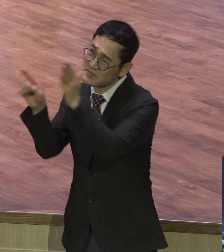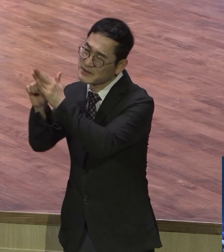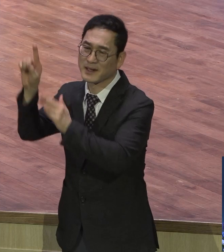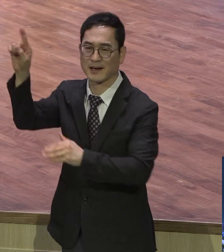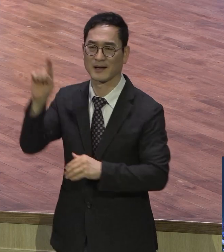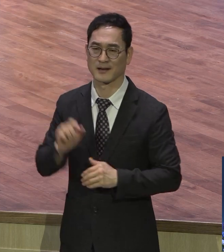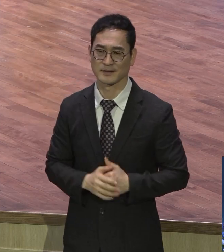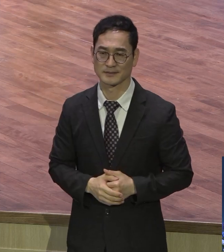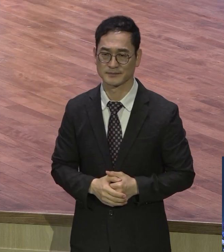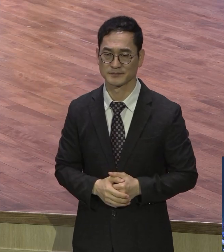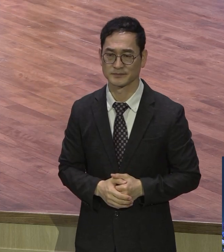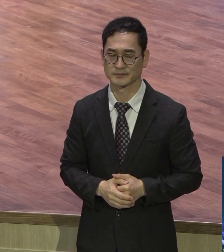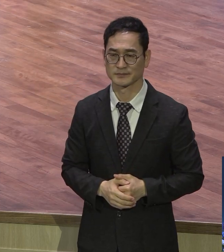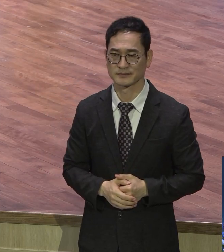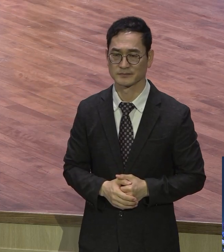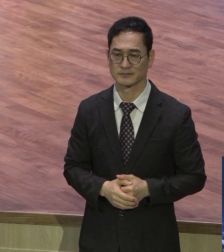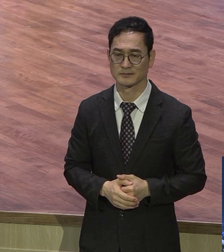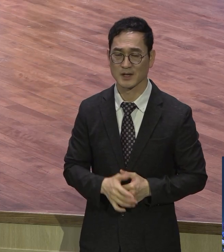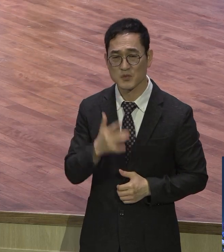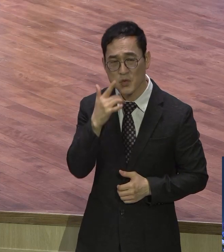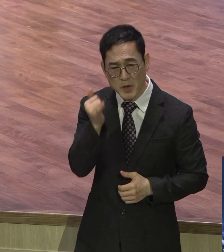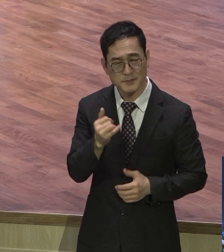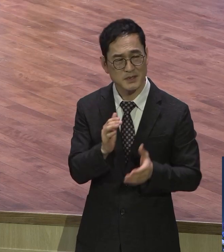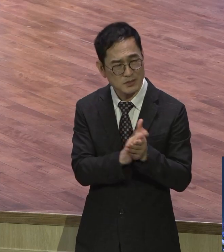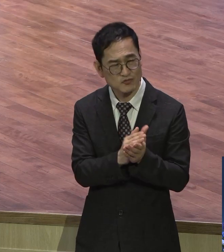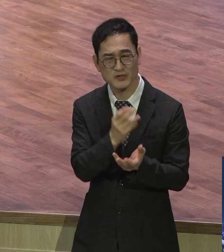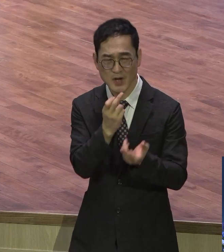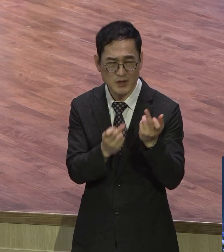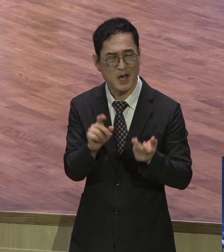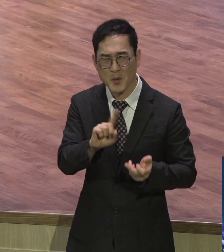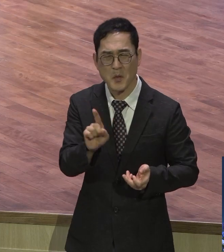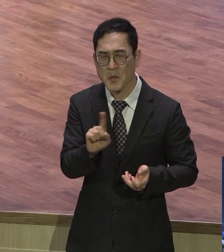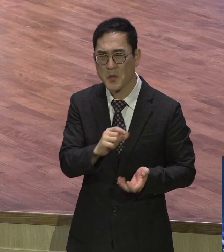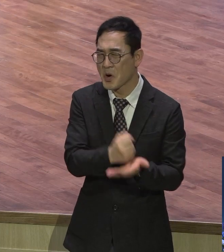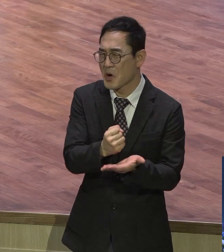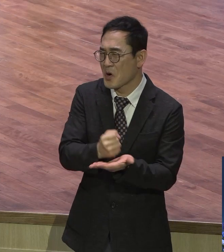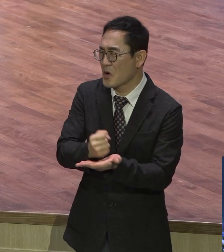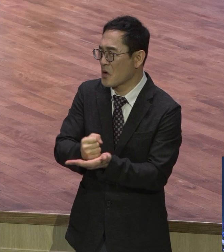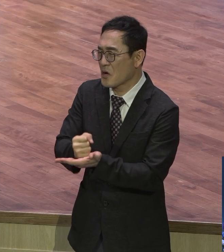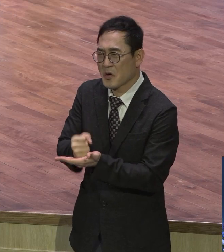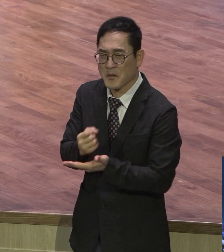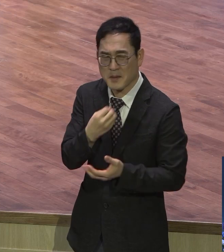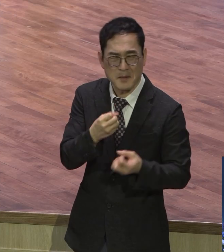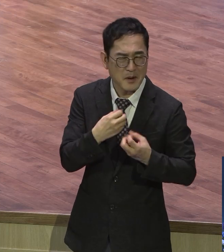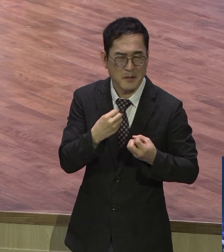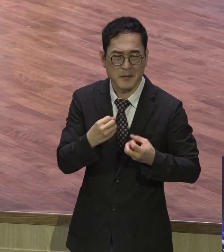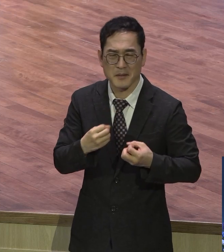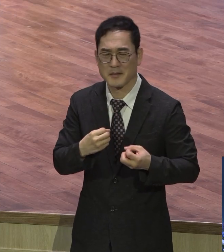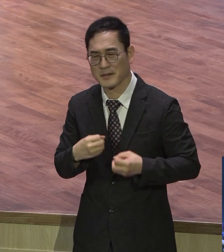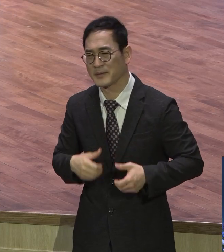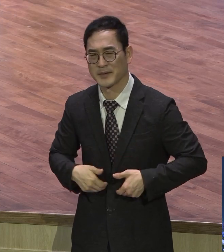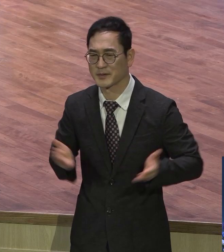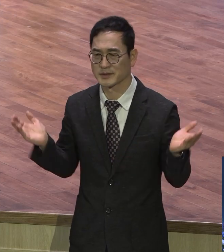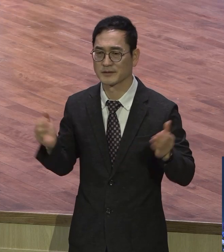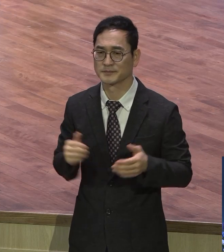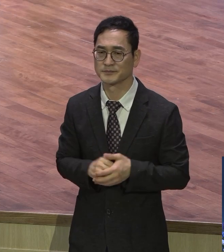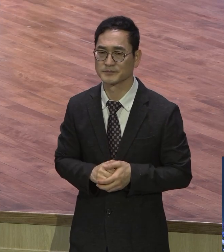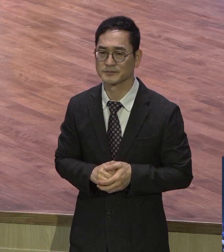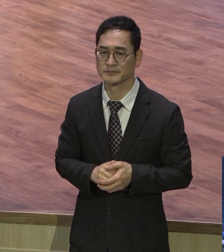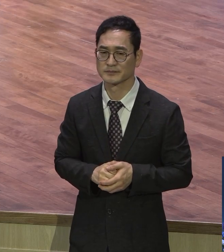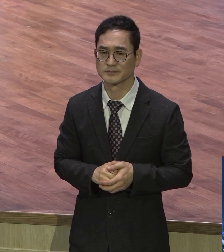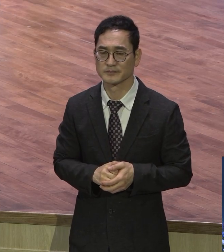형제가 어떠고 친구가 어떻고 동생이 어떻고 가족이 어떻고 다 속은 거예요. 내게 하나님을 믿는